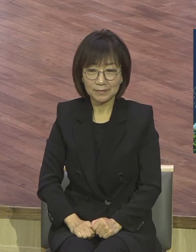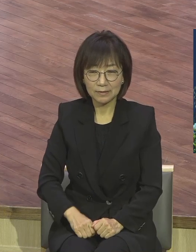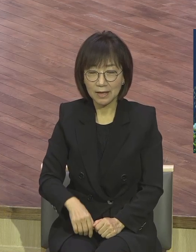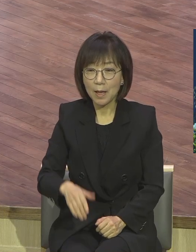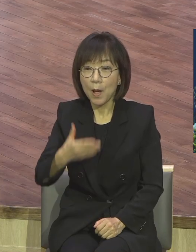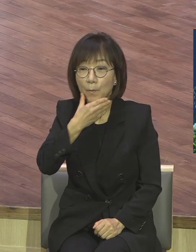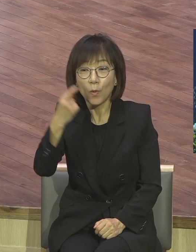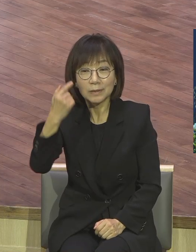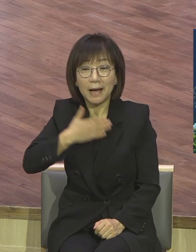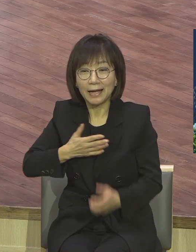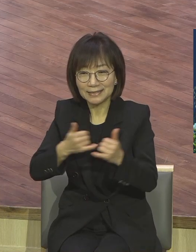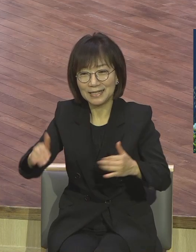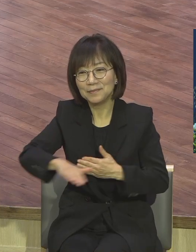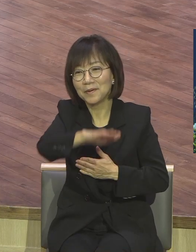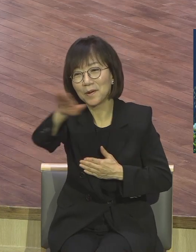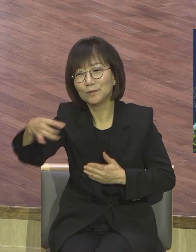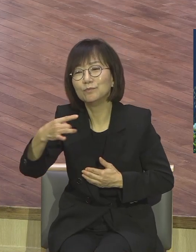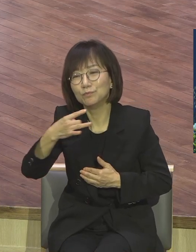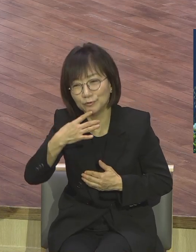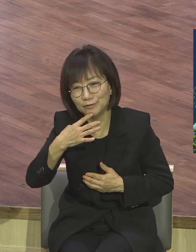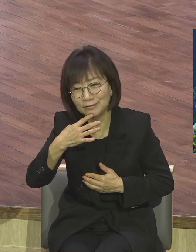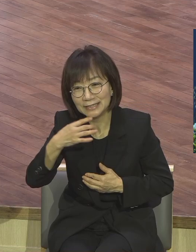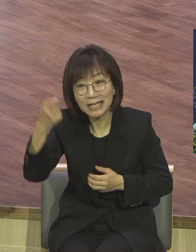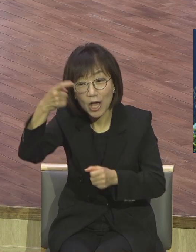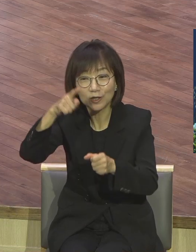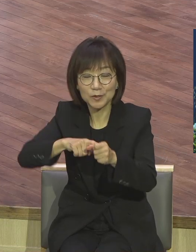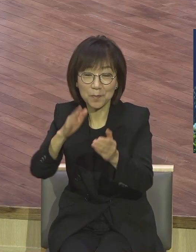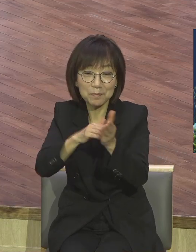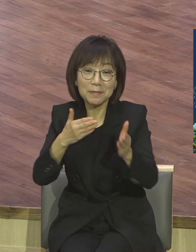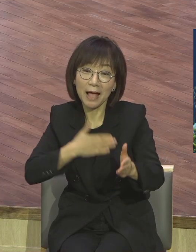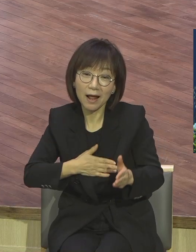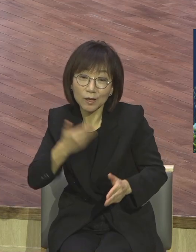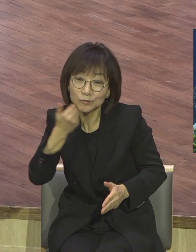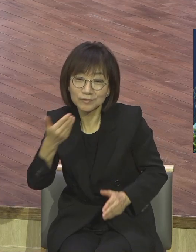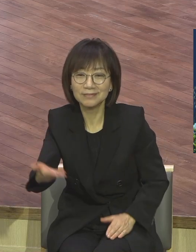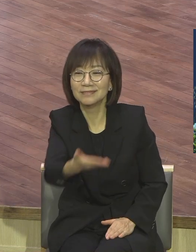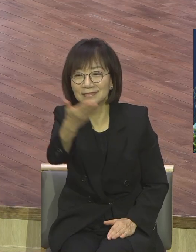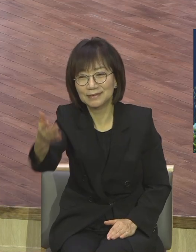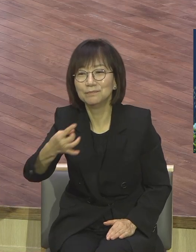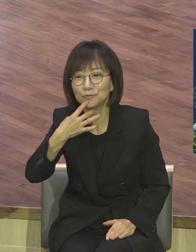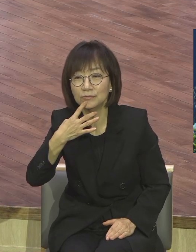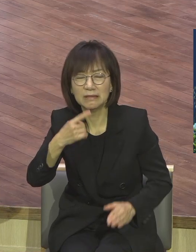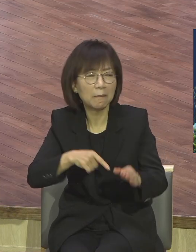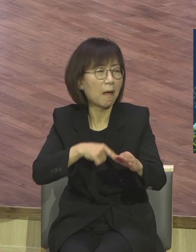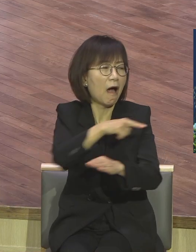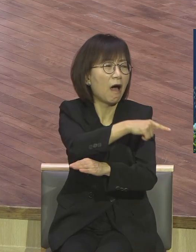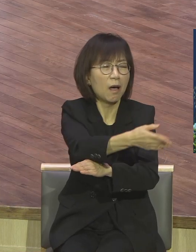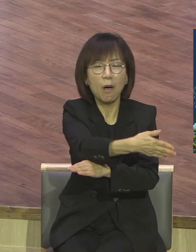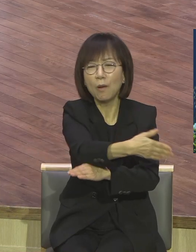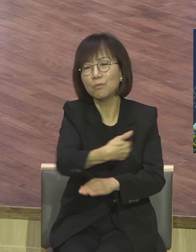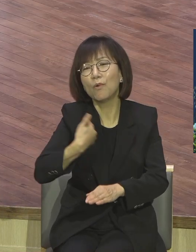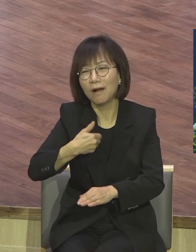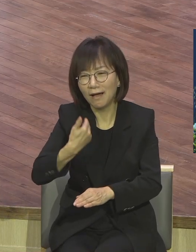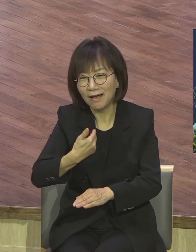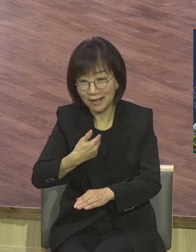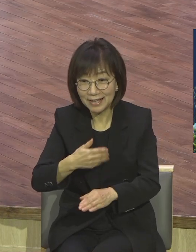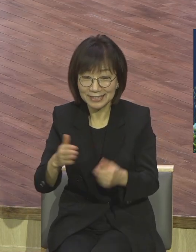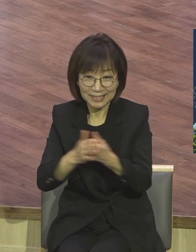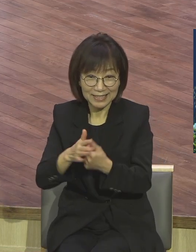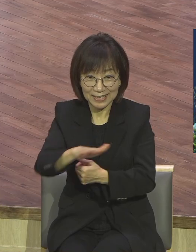없고 여러분처럼 영적인 비밀을 아는 사람이 없어요. 여러분 스스로를 인정하고 그래서